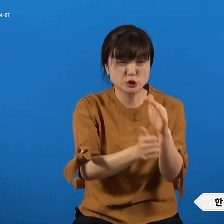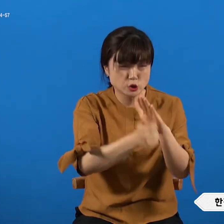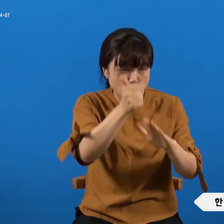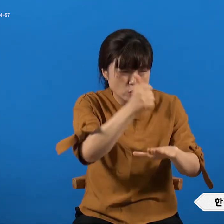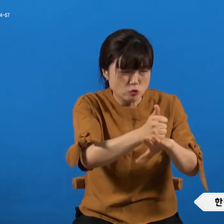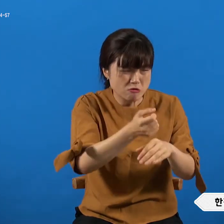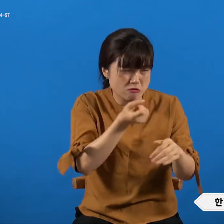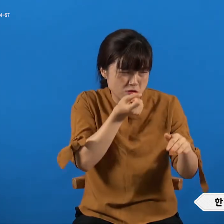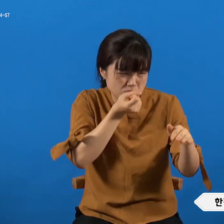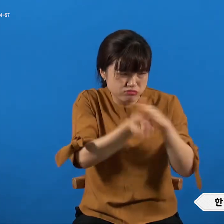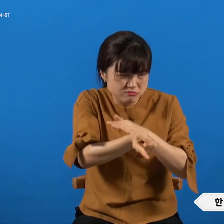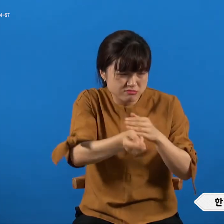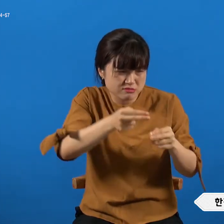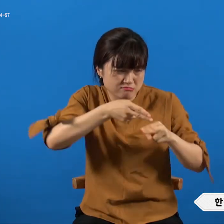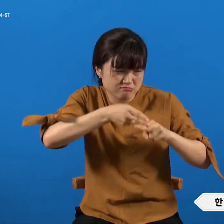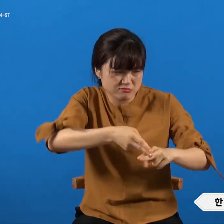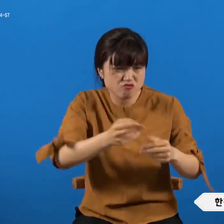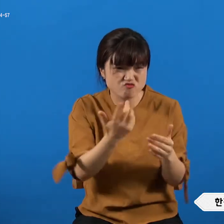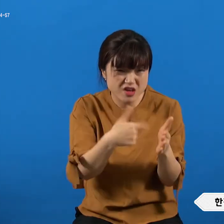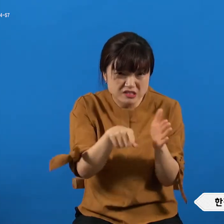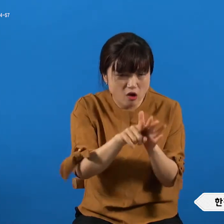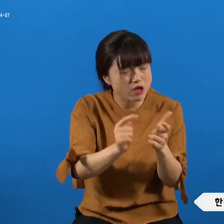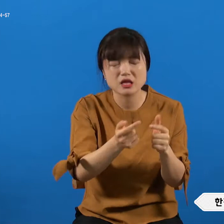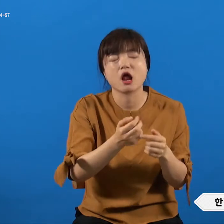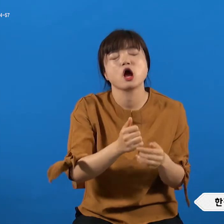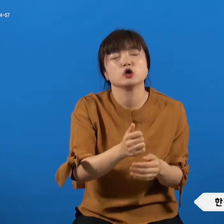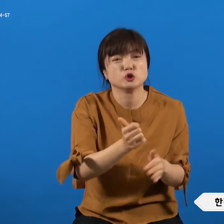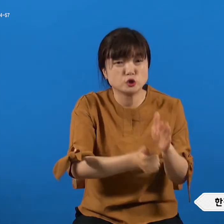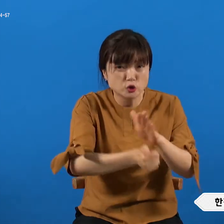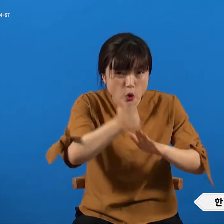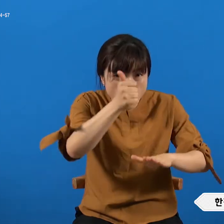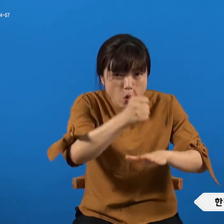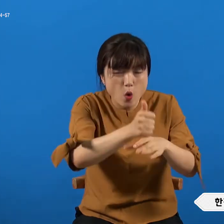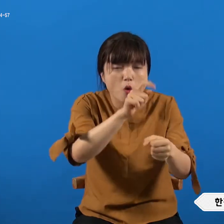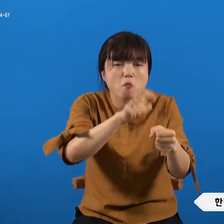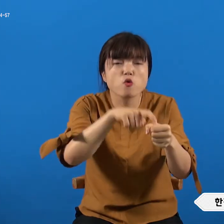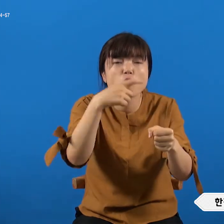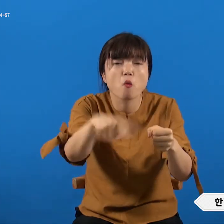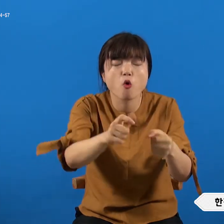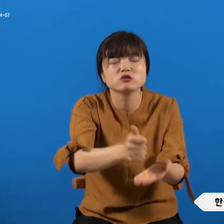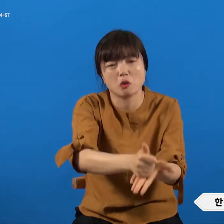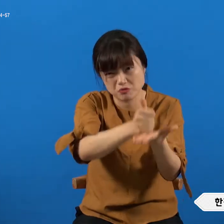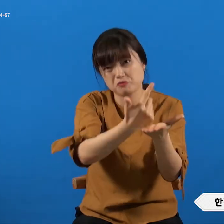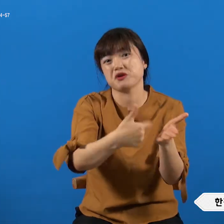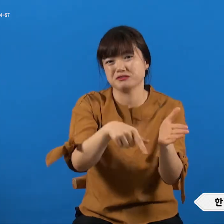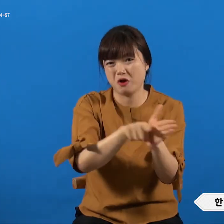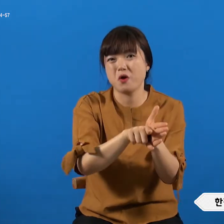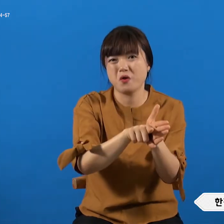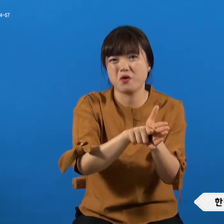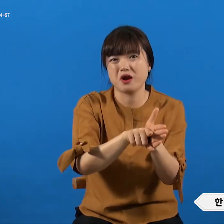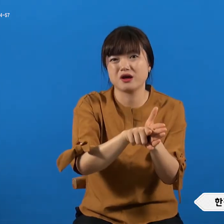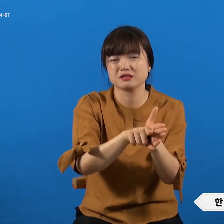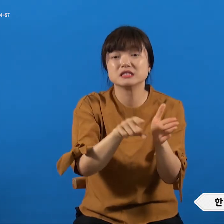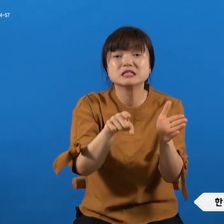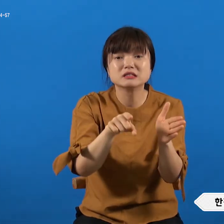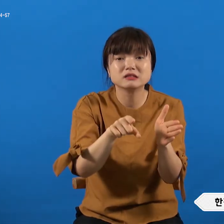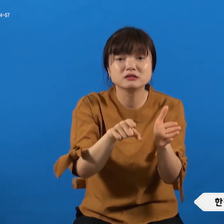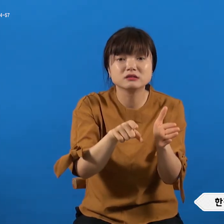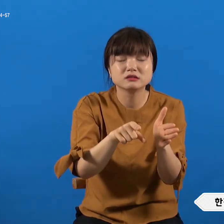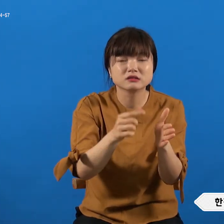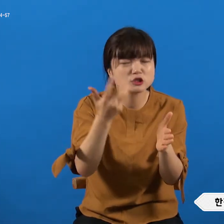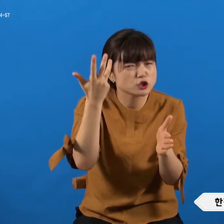위해서가 아니라 섬기기 위해서다, 봉사하기 위해서다. 그 철학이 분명했습니다. 그 철학대로